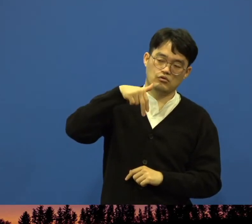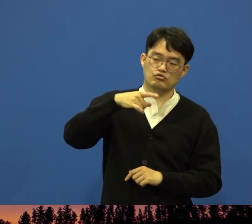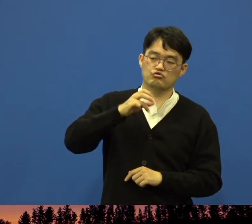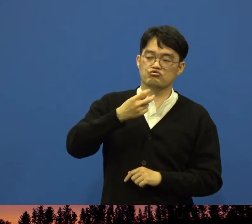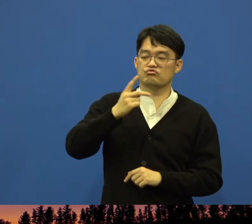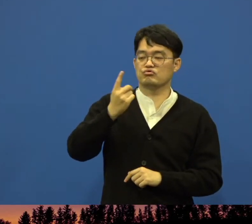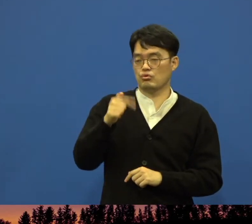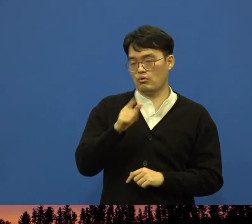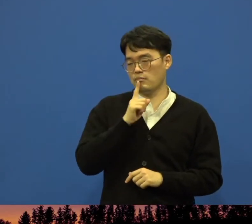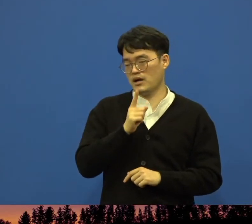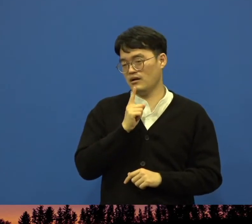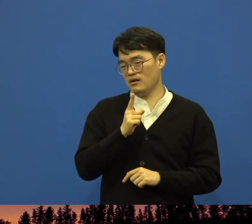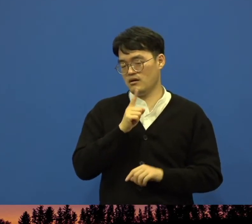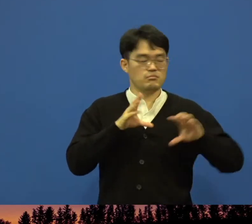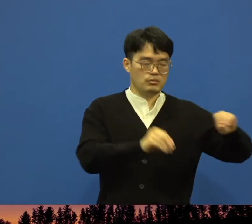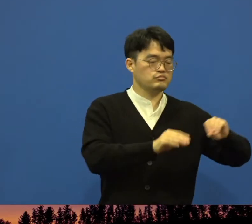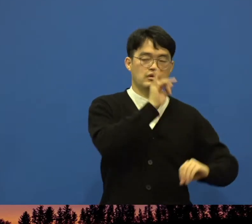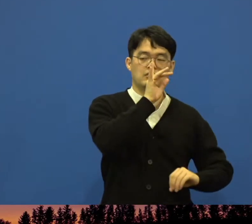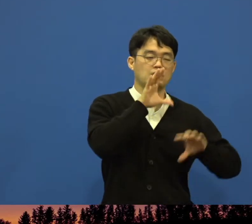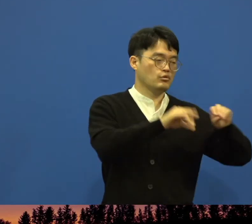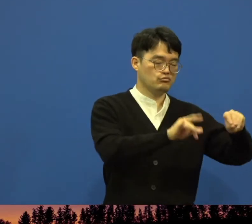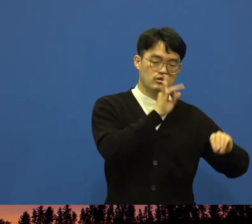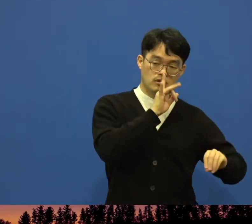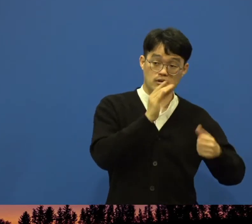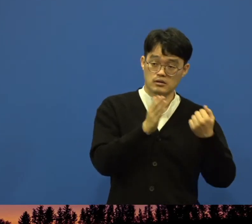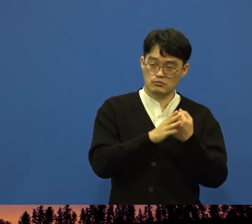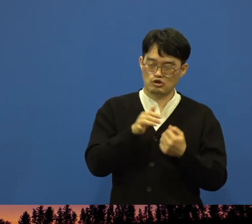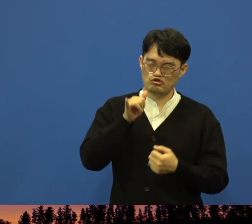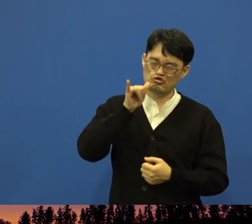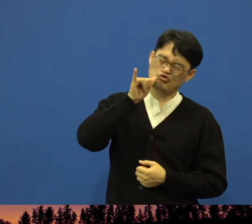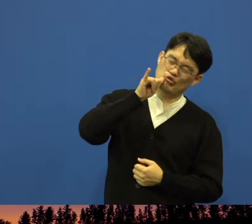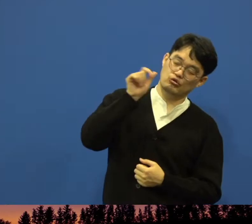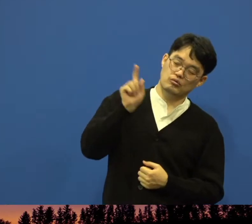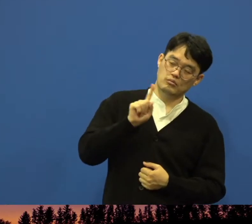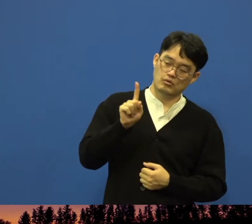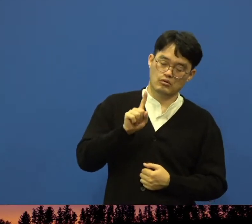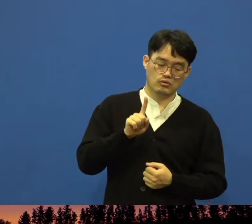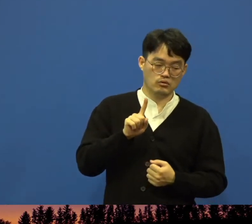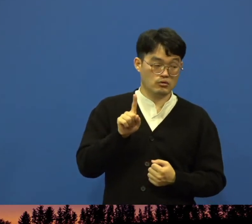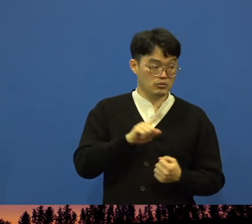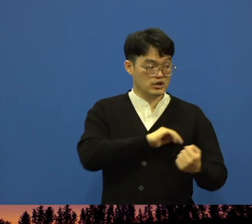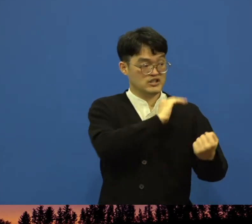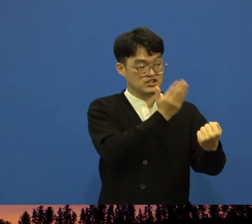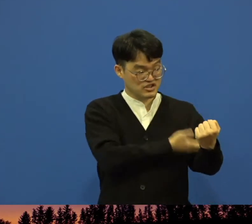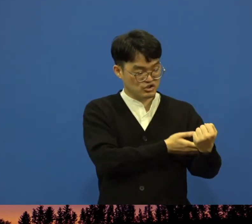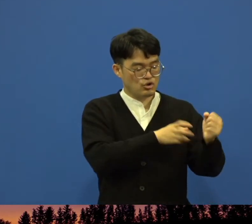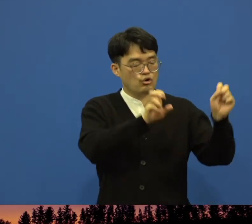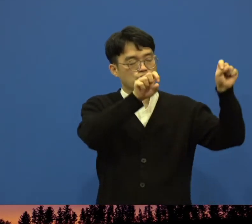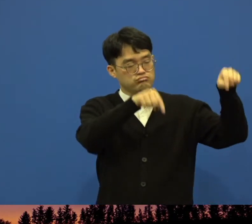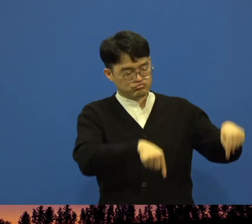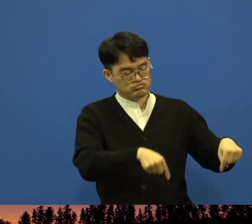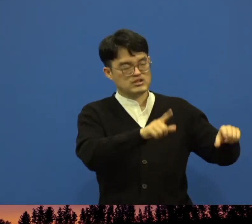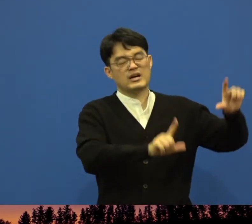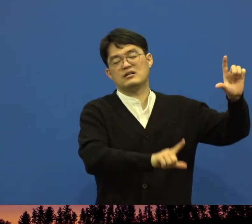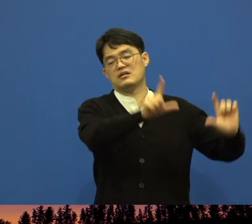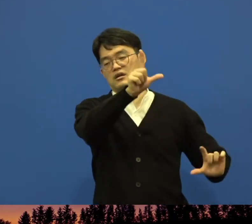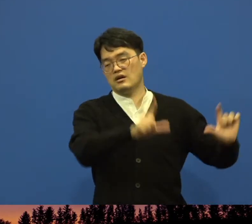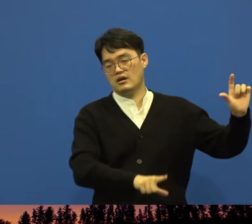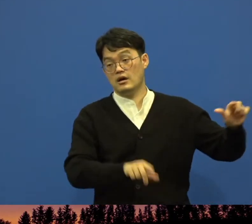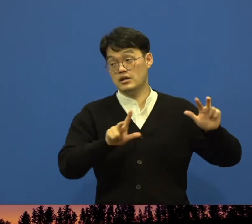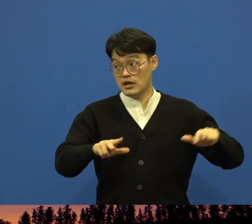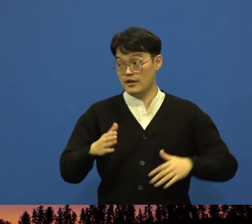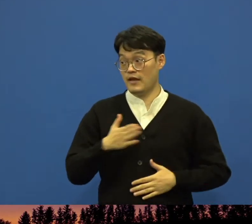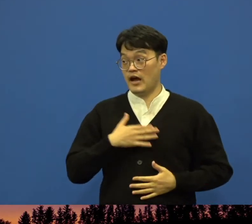중독이에요. 그래서 중독이란 말은 다르게 표현하면 무능력한 상태예요. 내가 이제 컨트롤할 수가